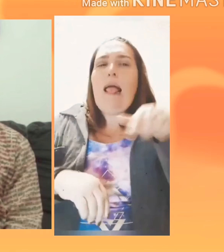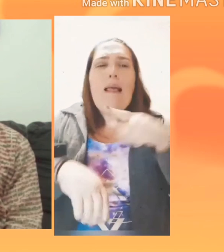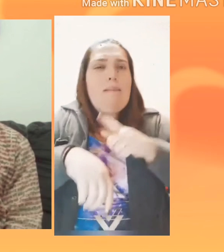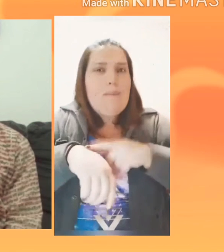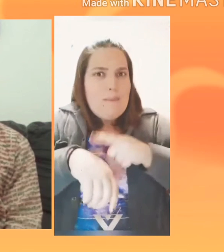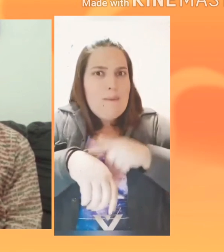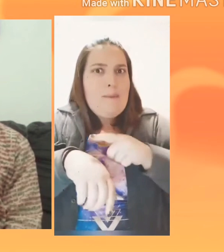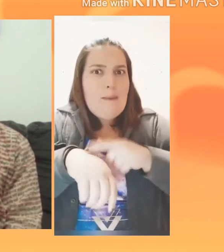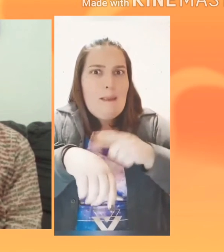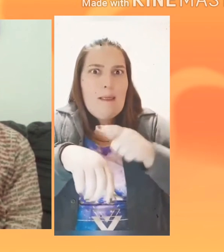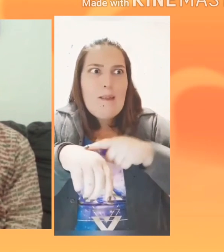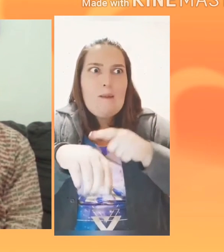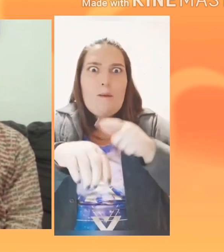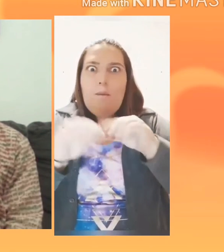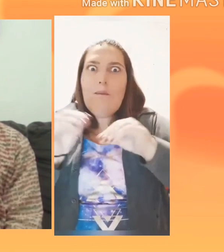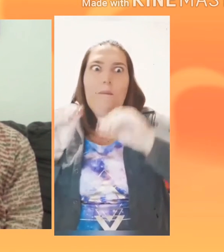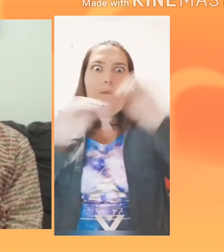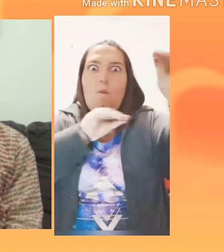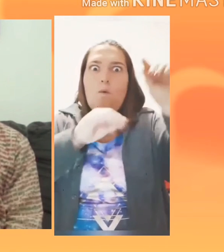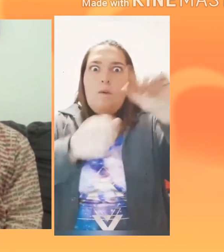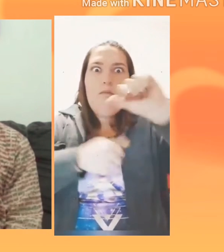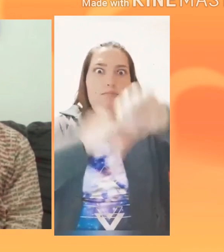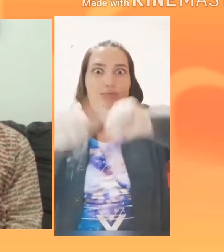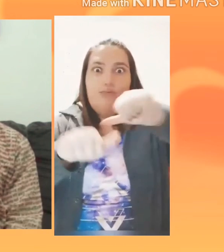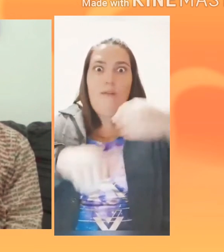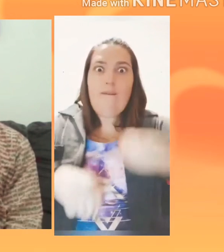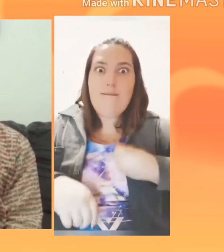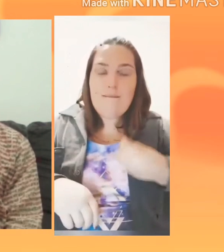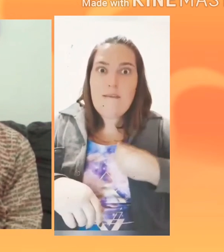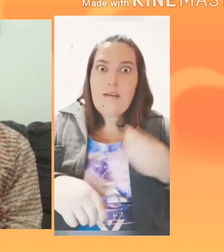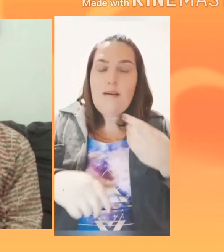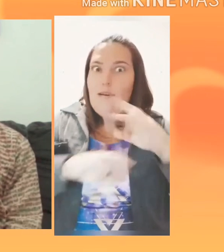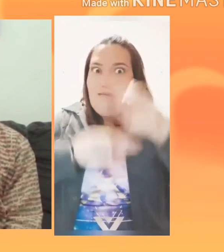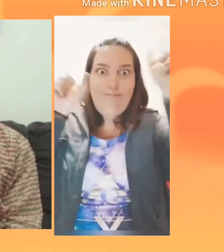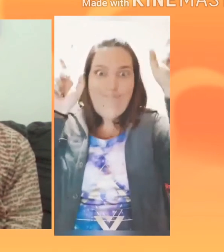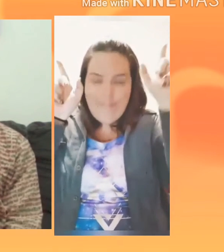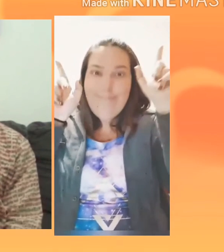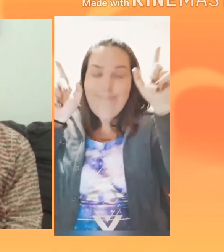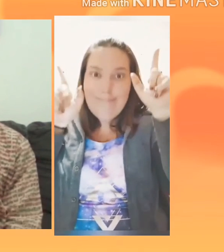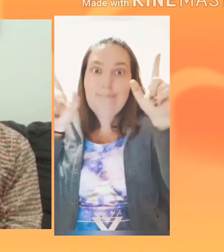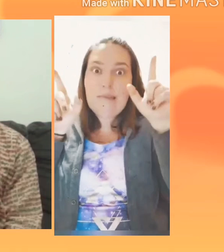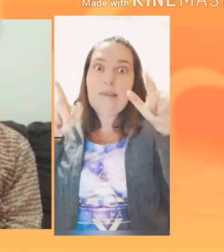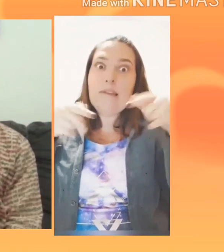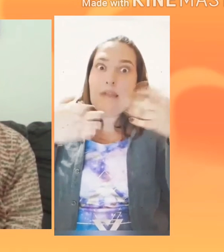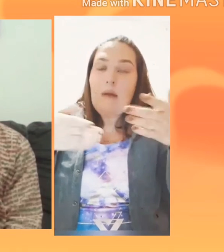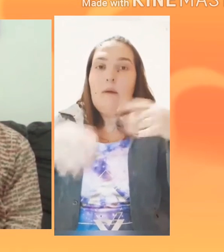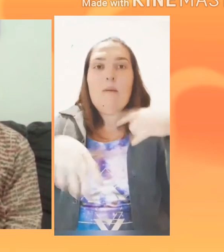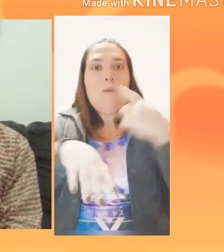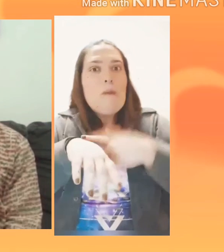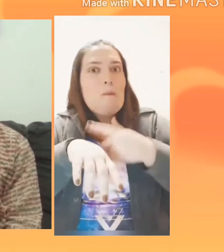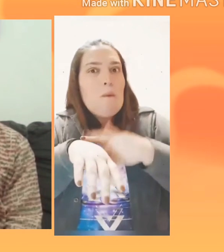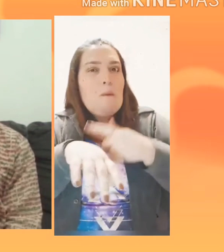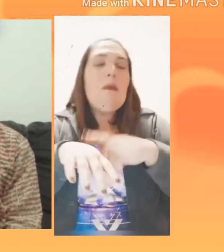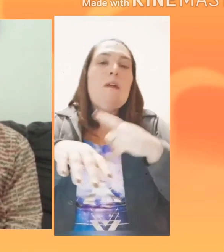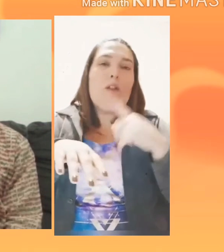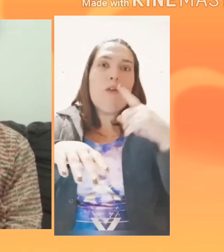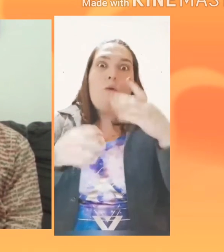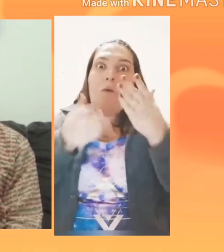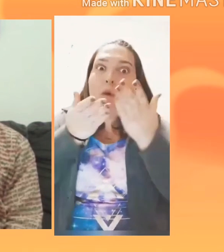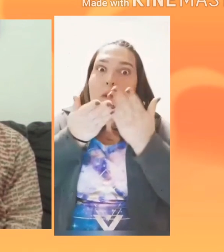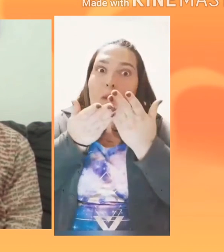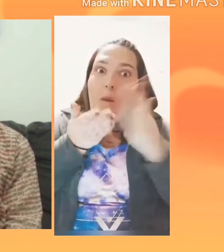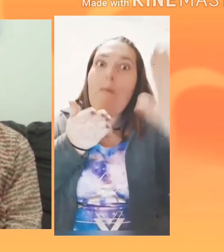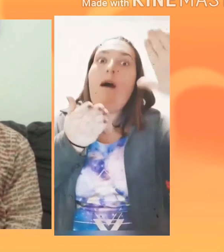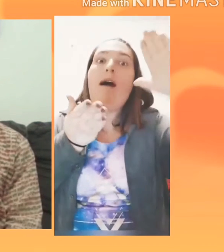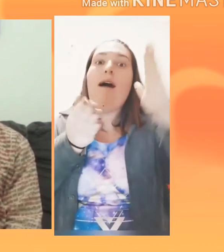vida, de muita mudança, um período que a gente está iniciando uma caminhada maior para a nossa maturidade,